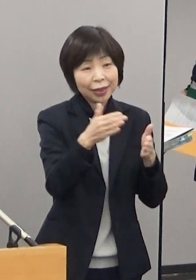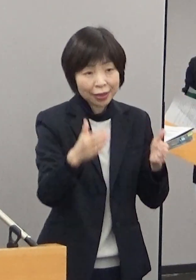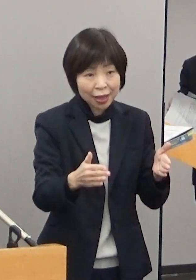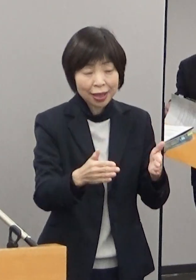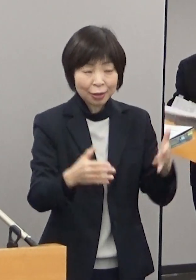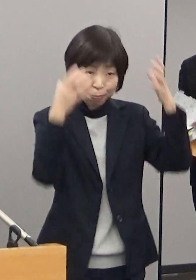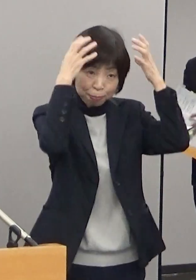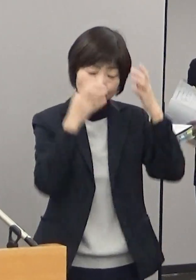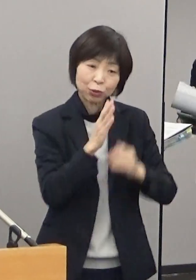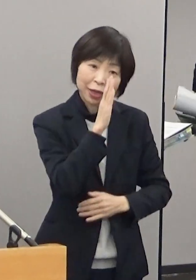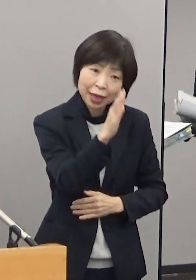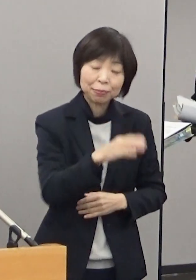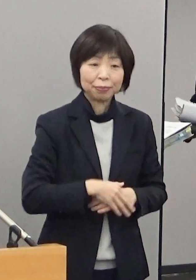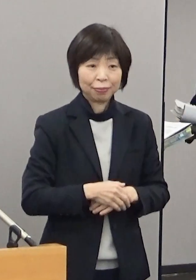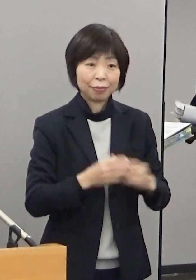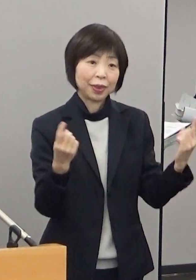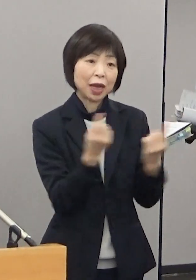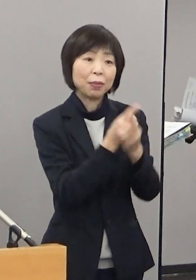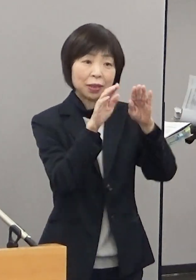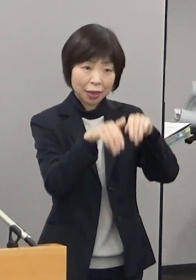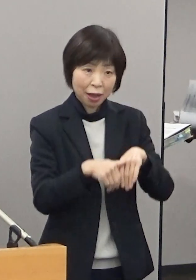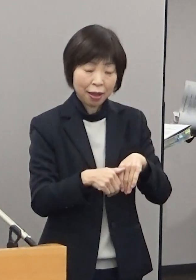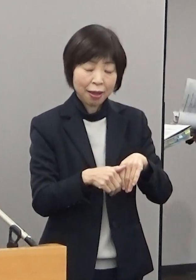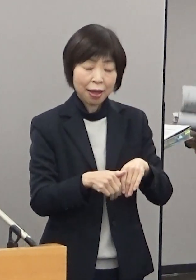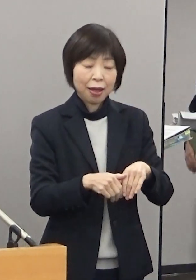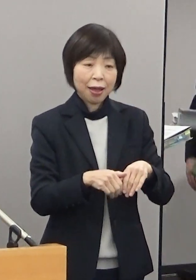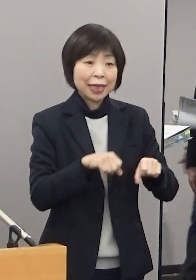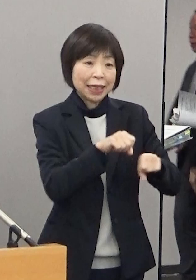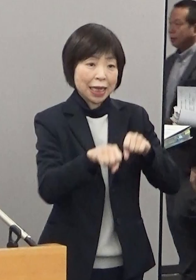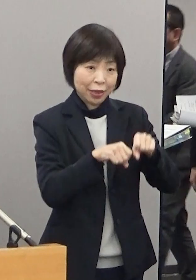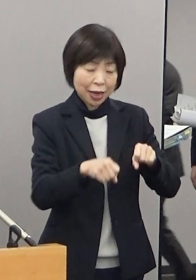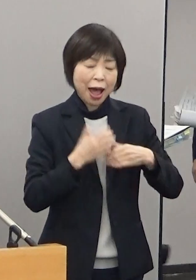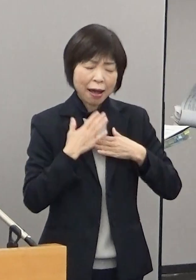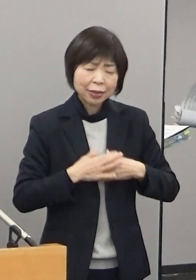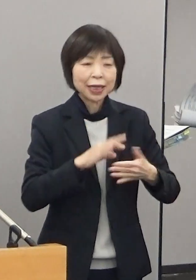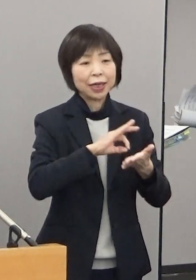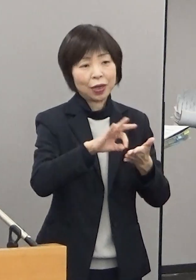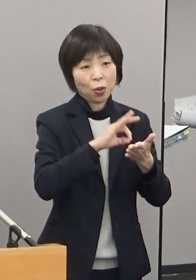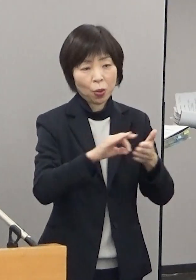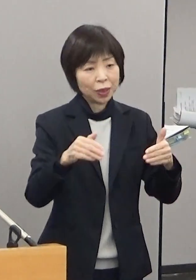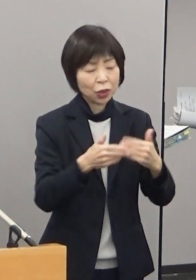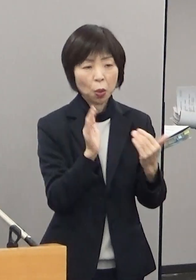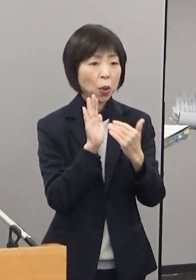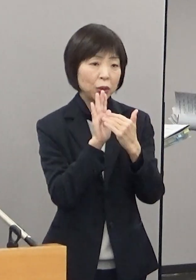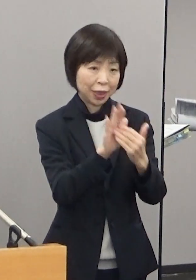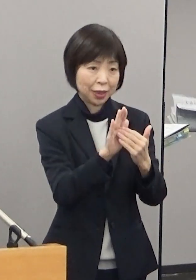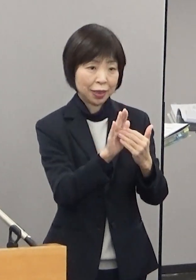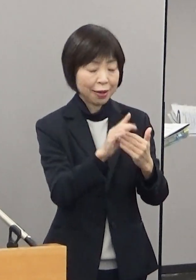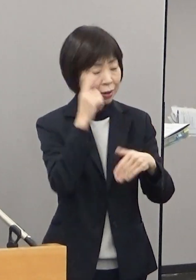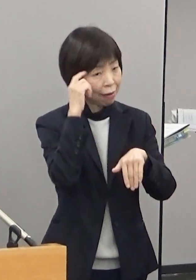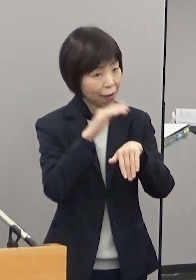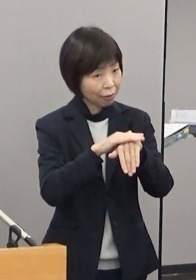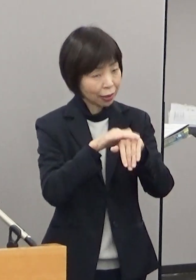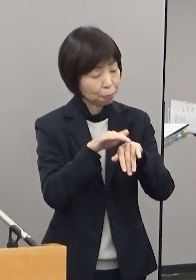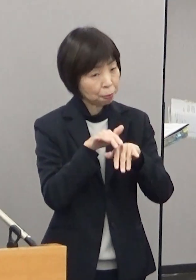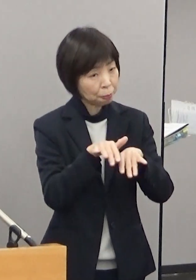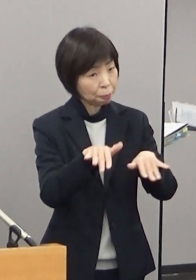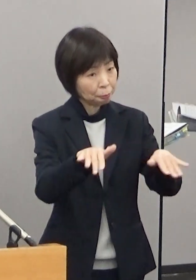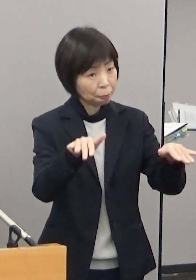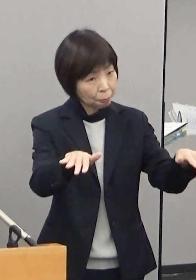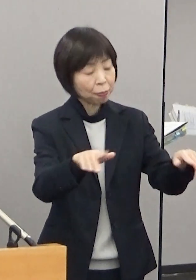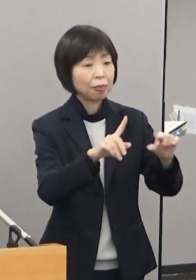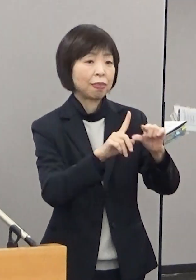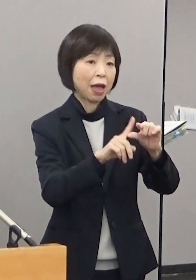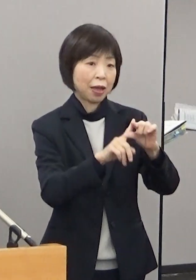など、自転車の安全利用そして事故防止の機運が全国的に今高まっている中です